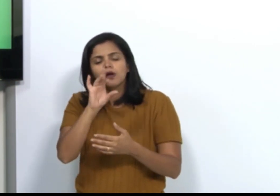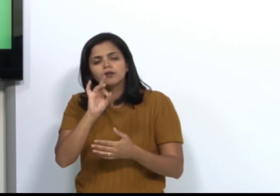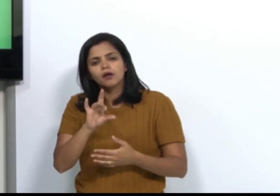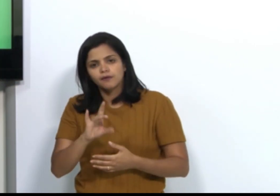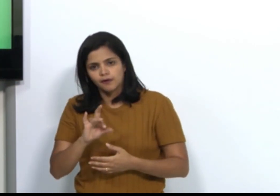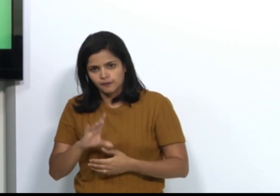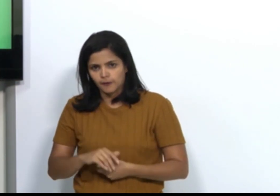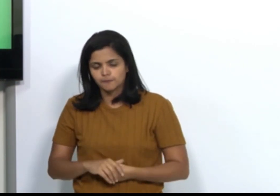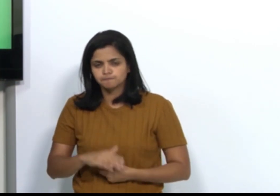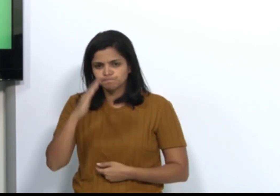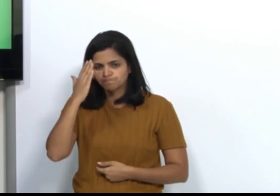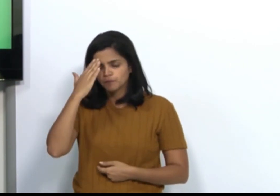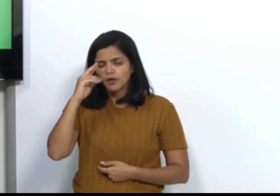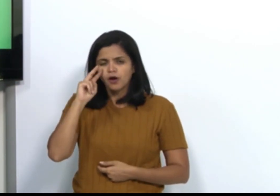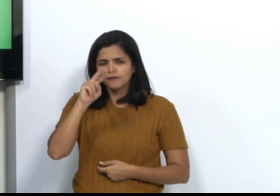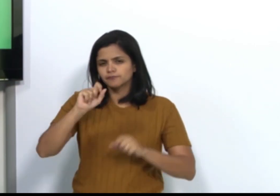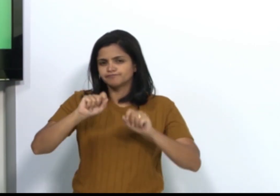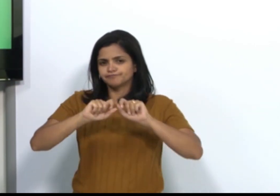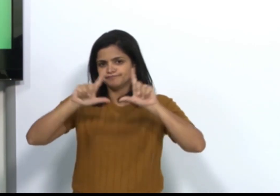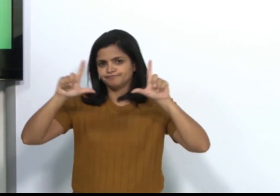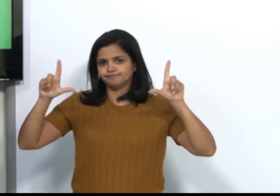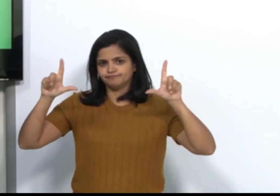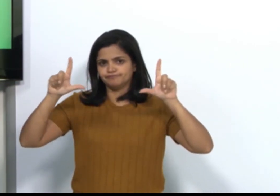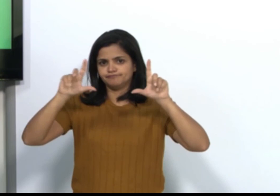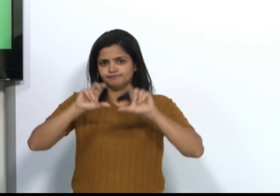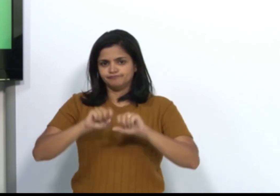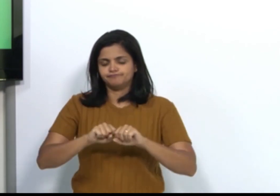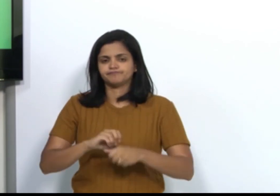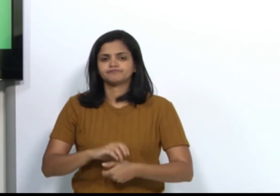Então, é interessante que vocês estudem cada um deles, ok?